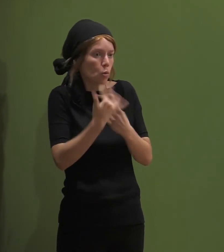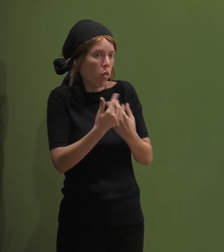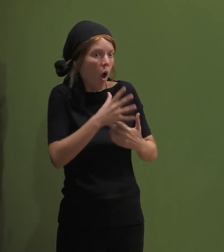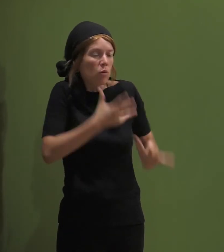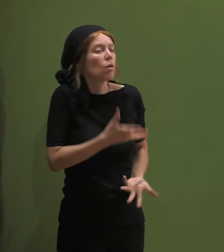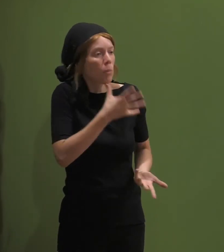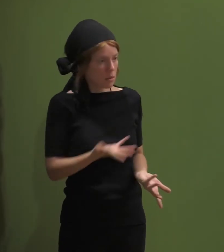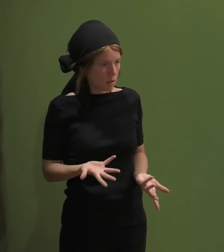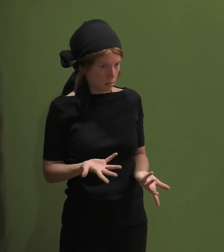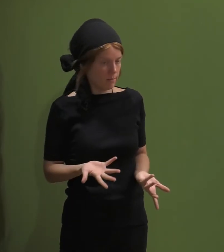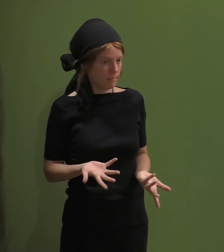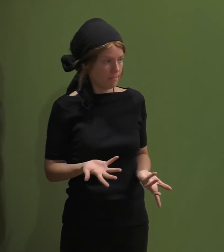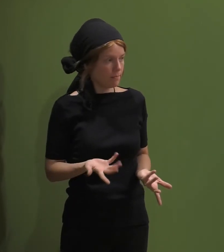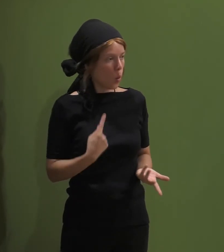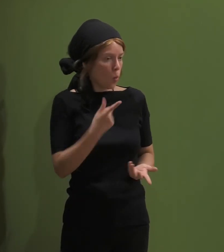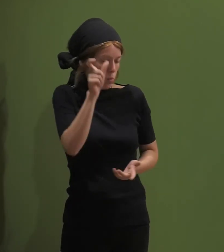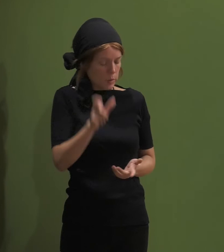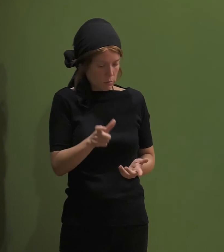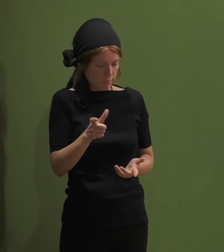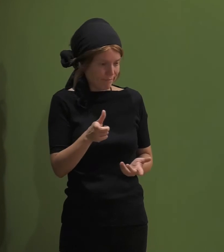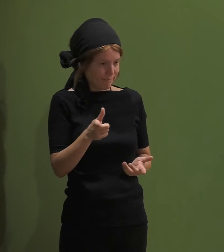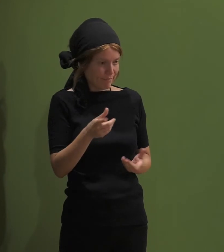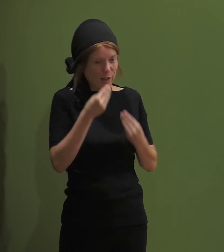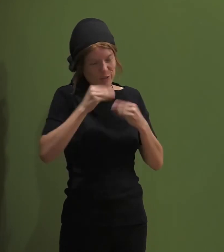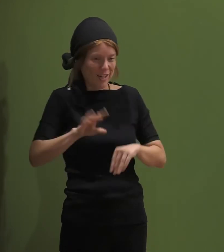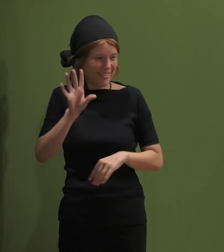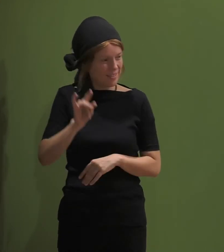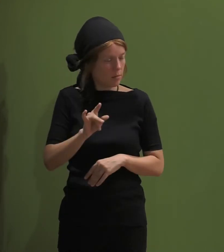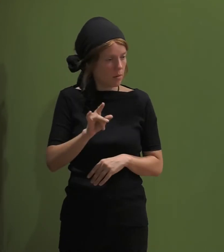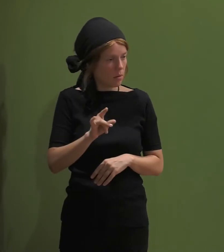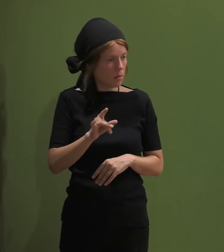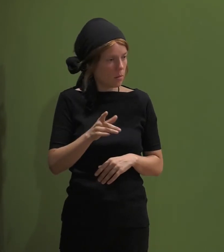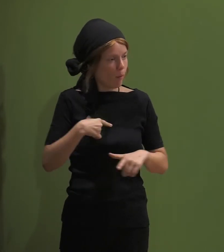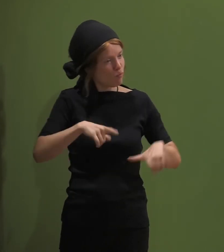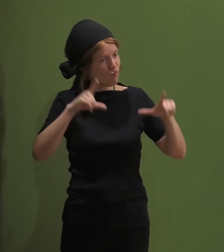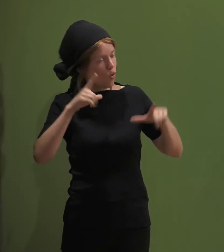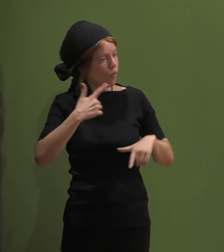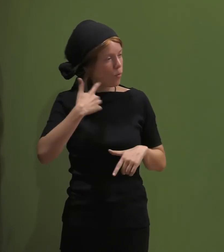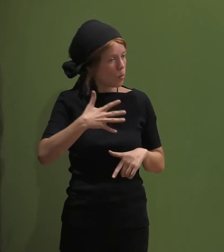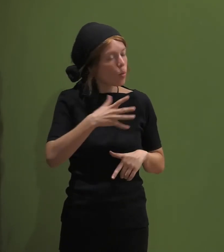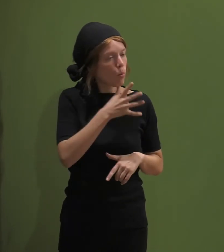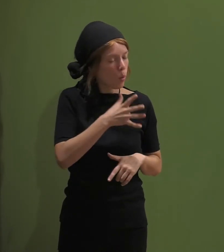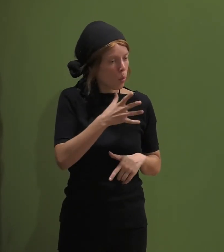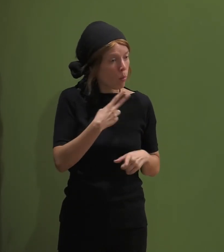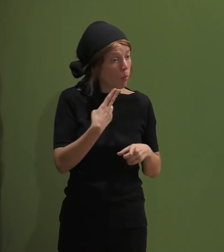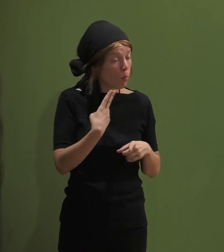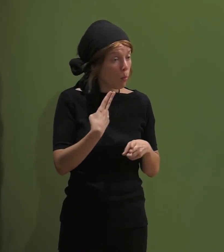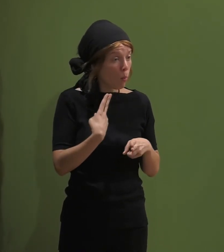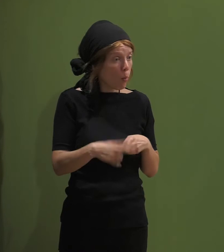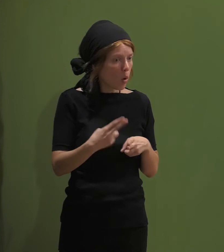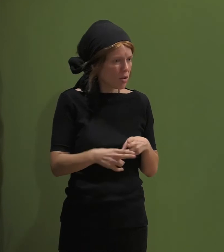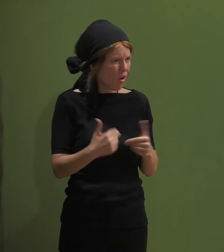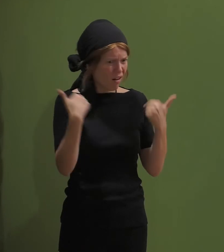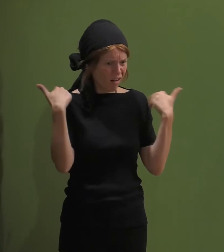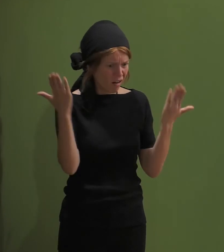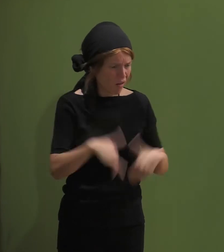estamos jugando, ¿no? Y que uno puede pasar a la historia, pero puede pasar a la historia por haber sido probablemente de los políticos más